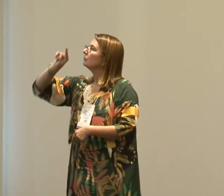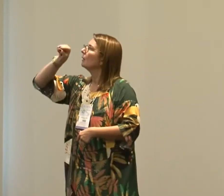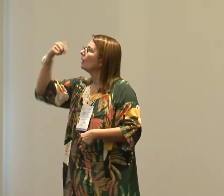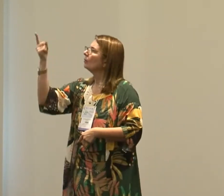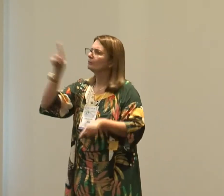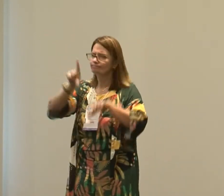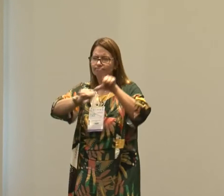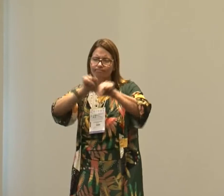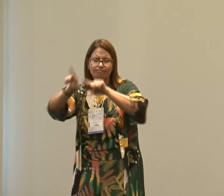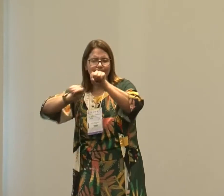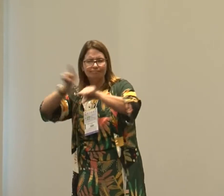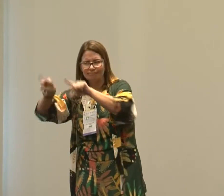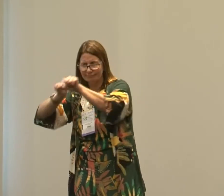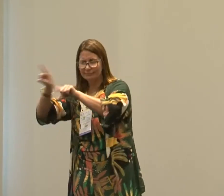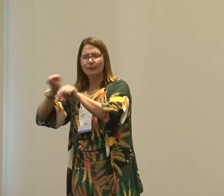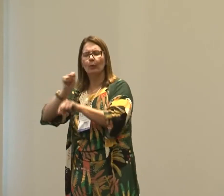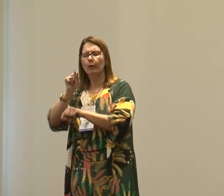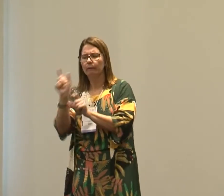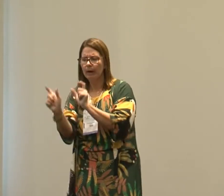depois avaliar,